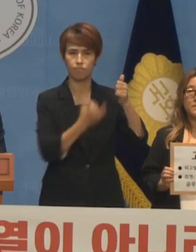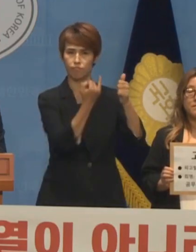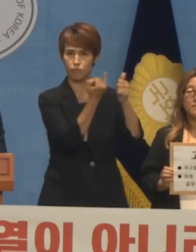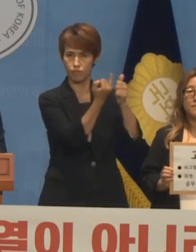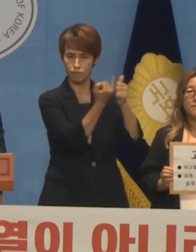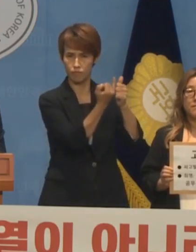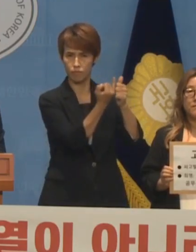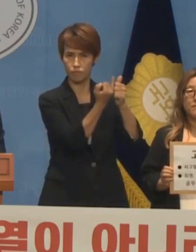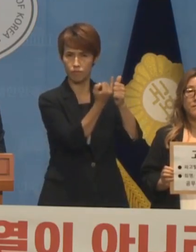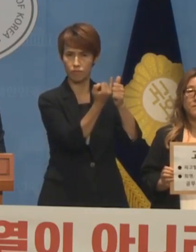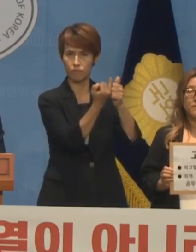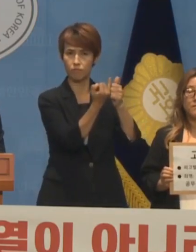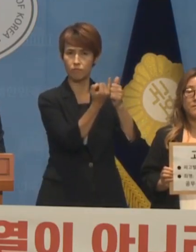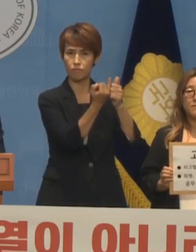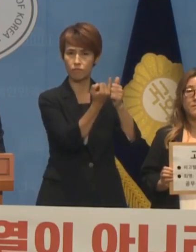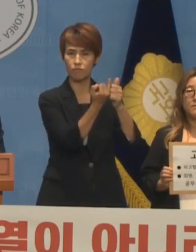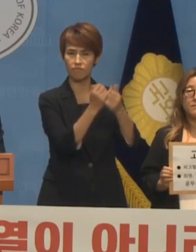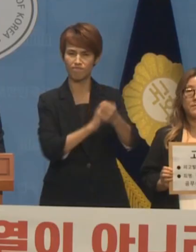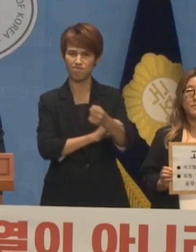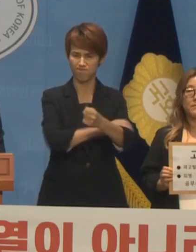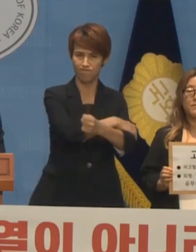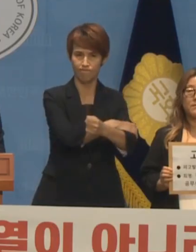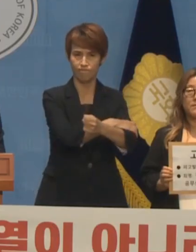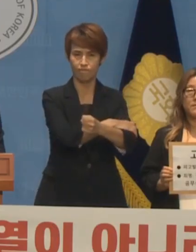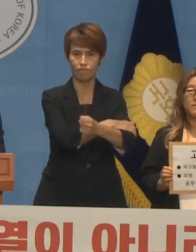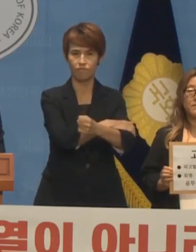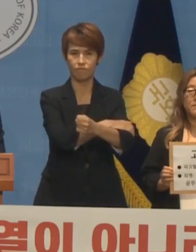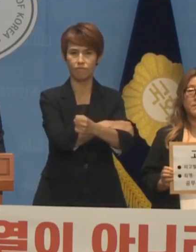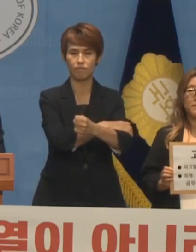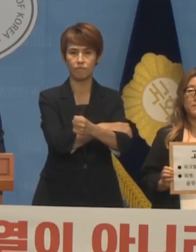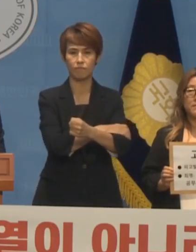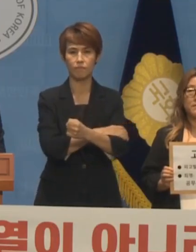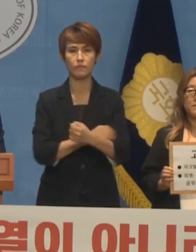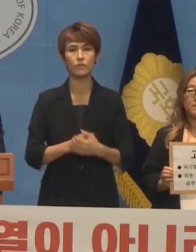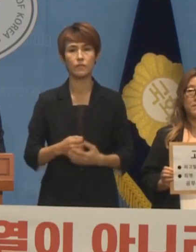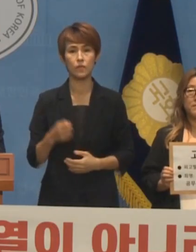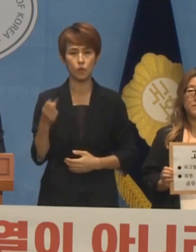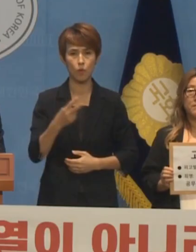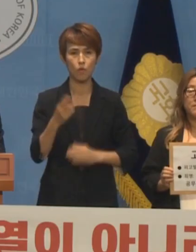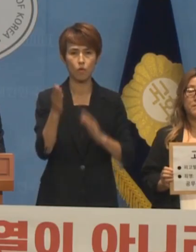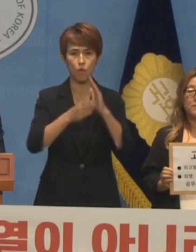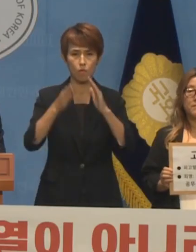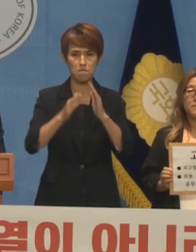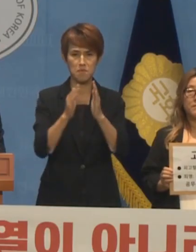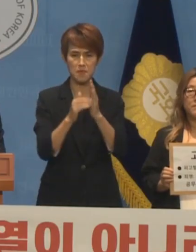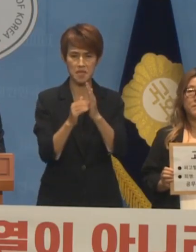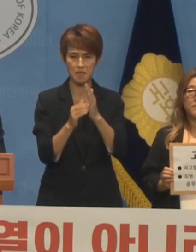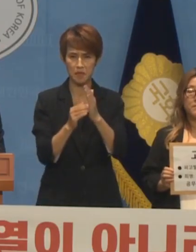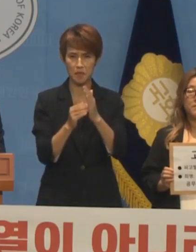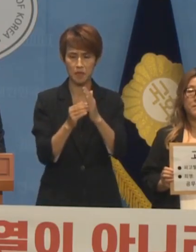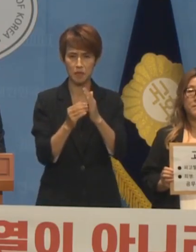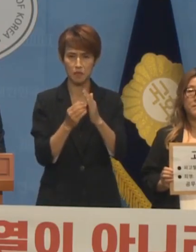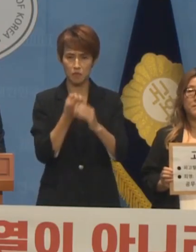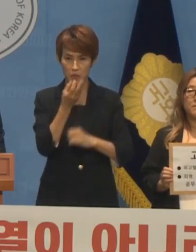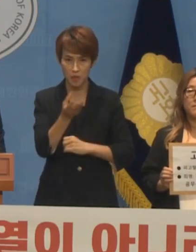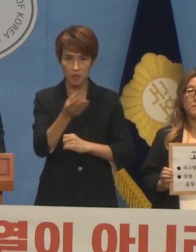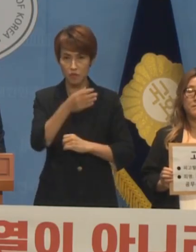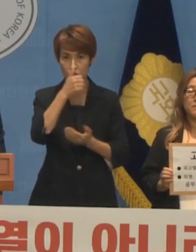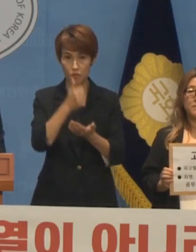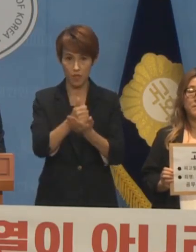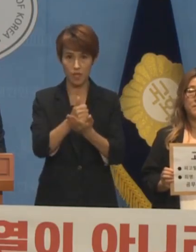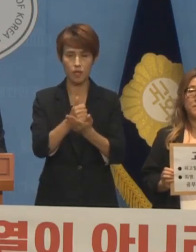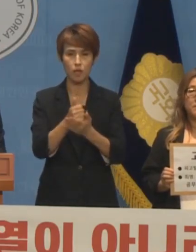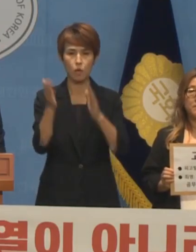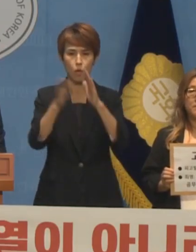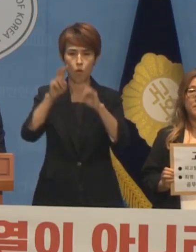김건희 여사에 대한 직권남용, 권리행사 방해 및 공무상 비밀누설 교사 혐의 공수처